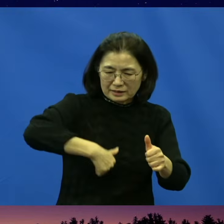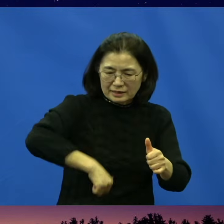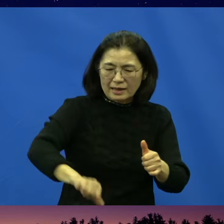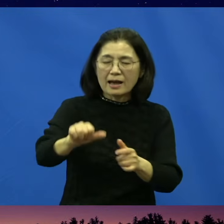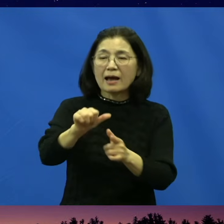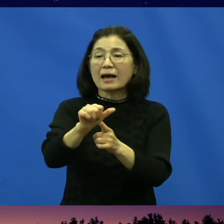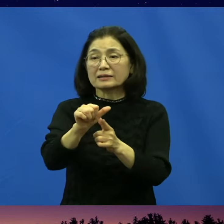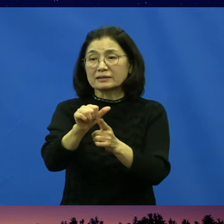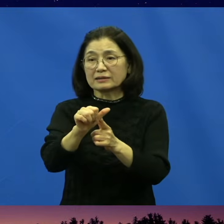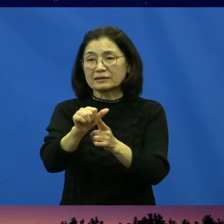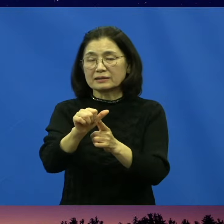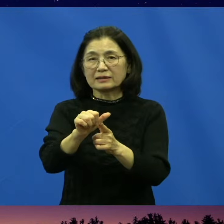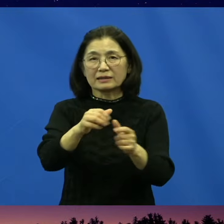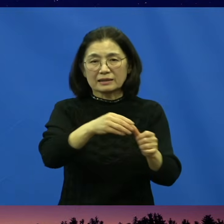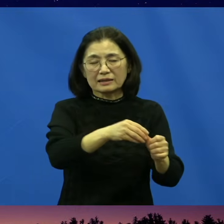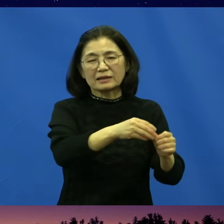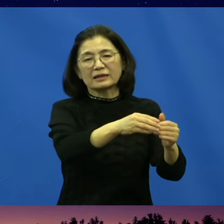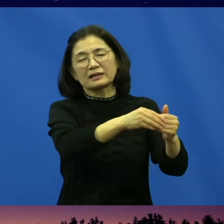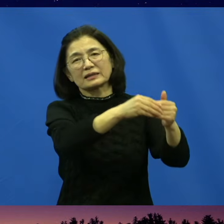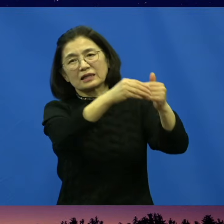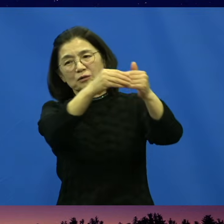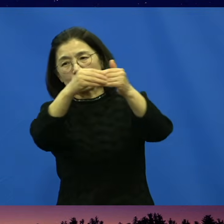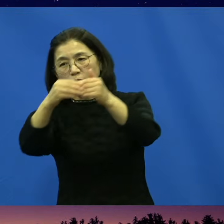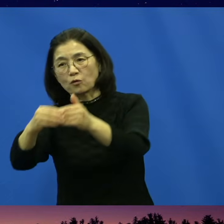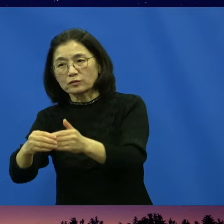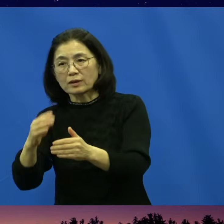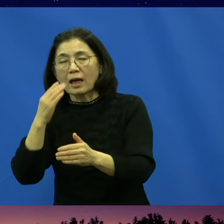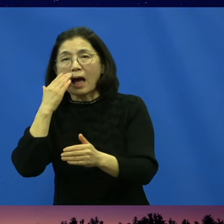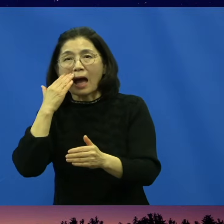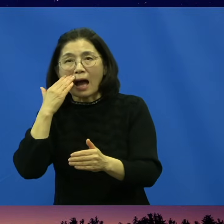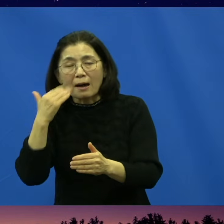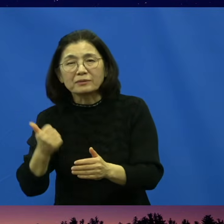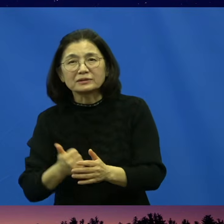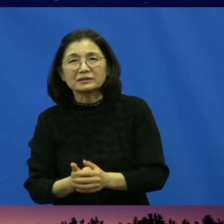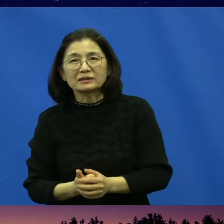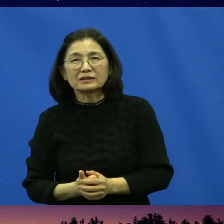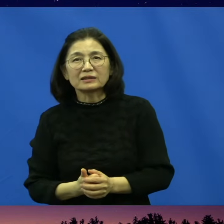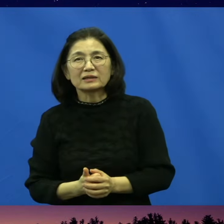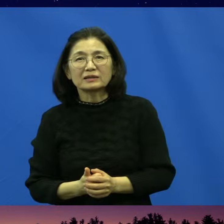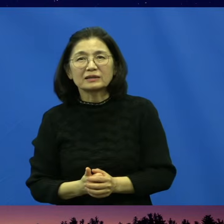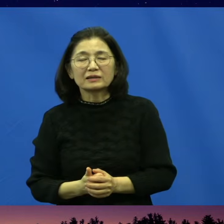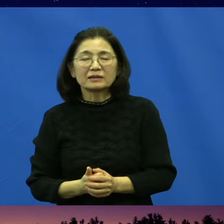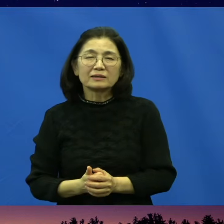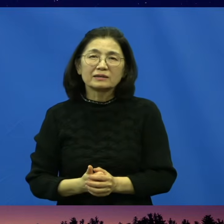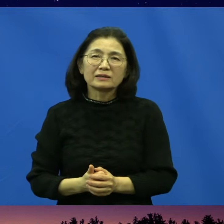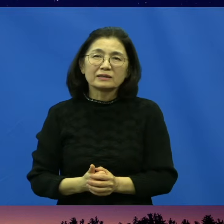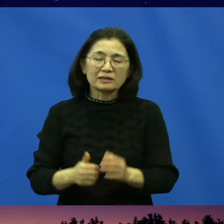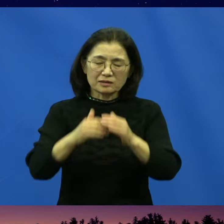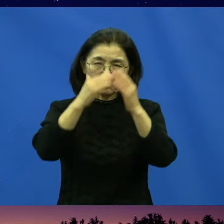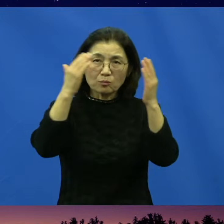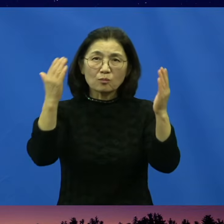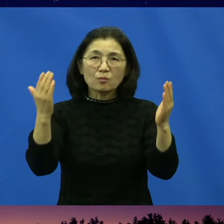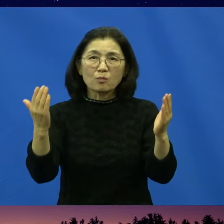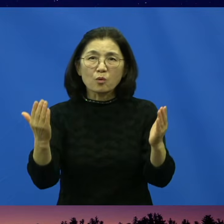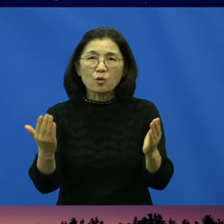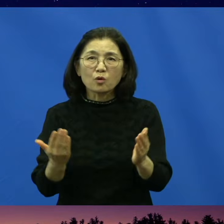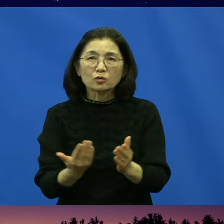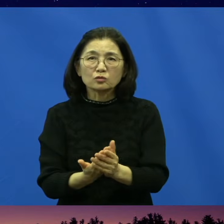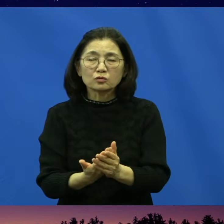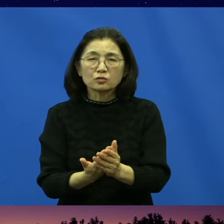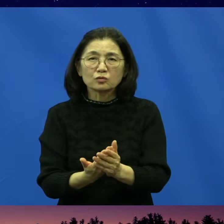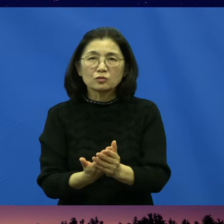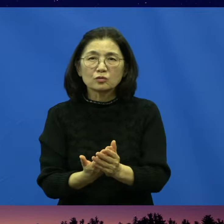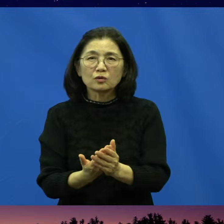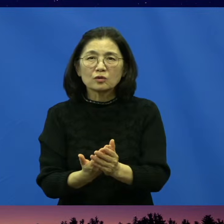것이 장애물이었다는 것이죠. 여러분, 그러나 이들의 공통점이 무엇입니까? 포기하지 않았다는